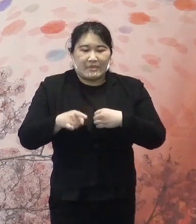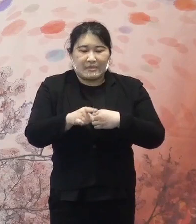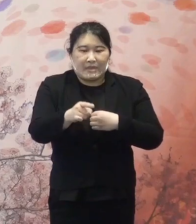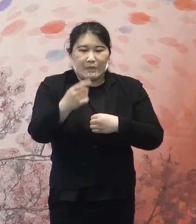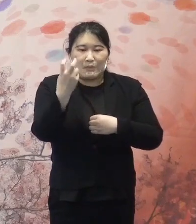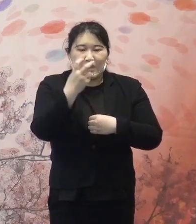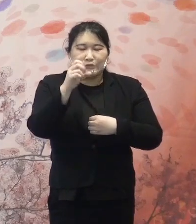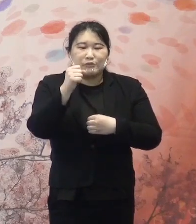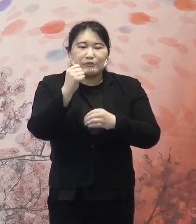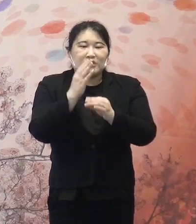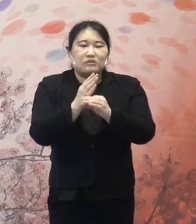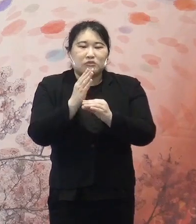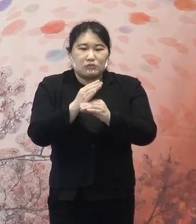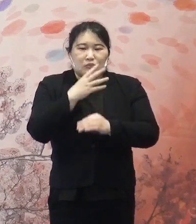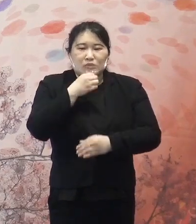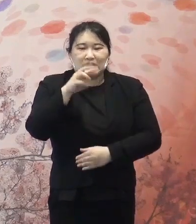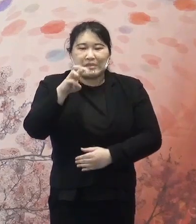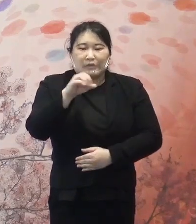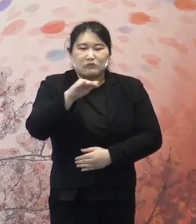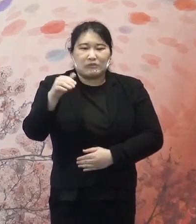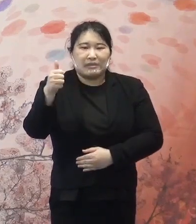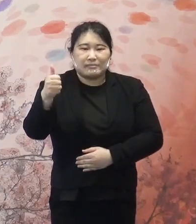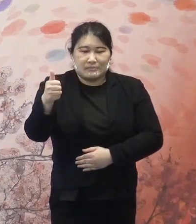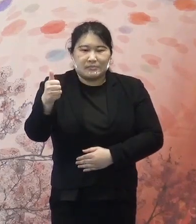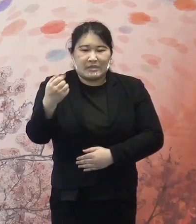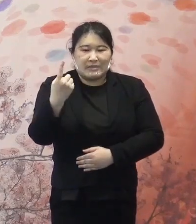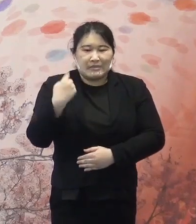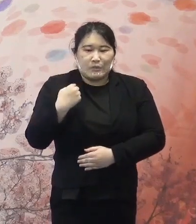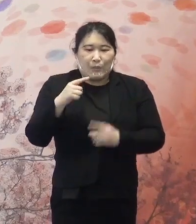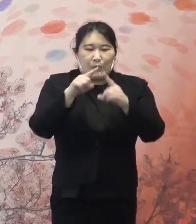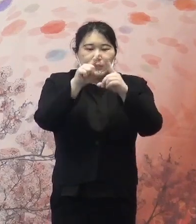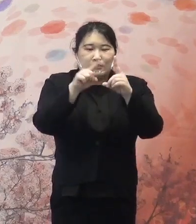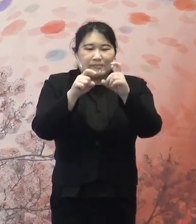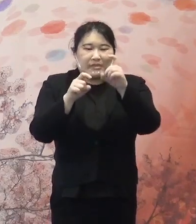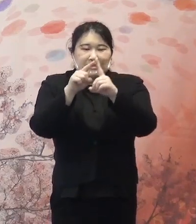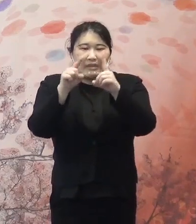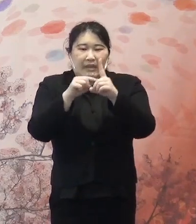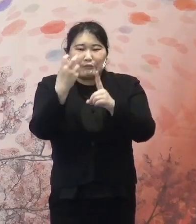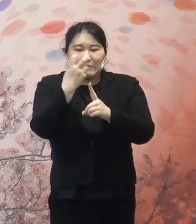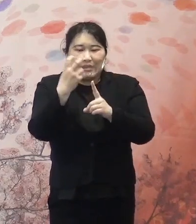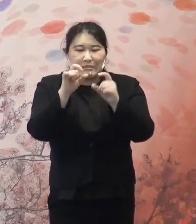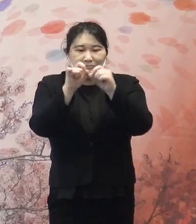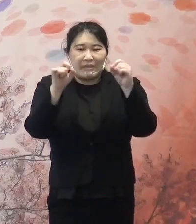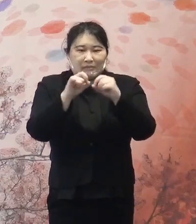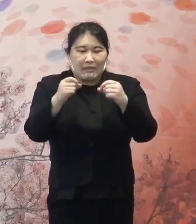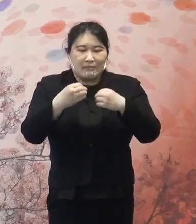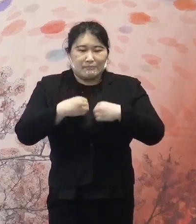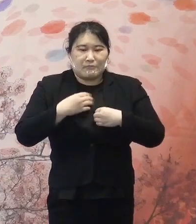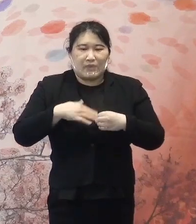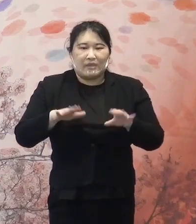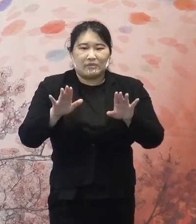方、30代男性ということになります。昨日 PCR 検査後陽性を確認しております。